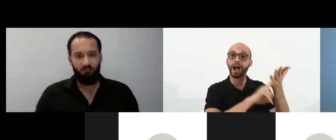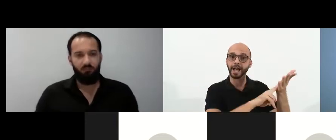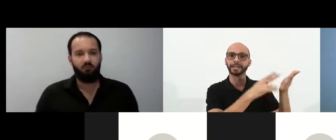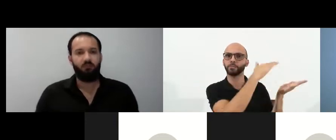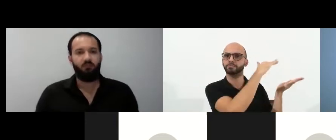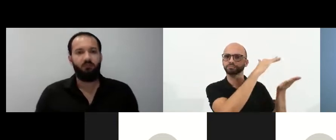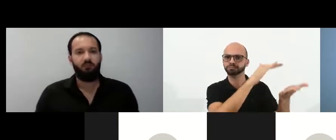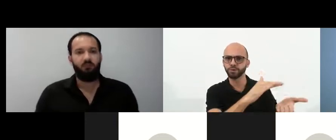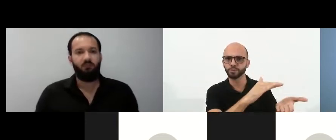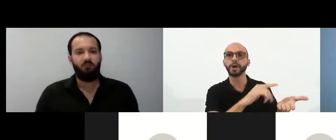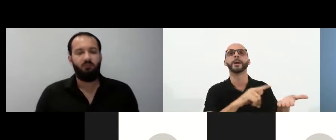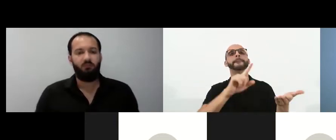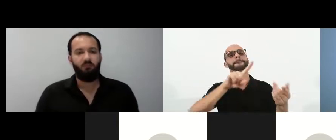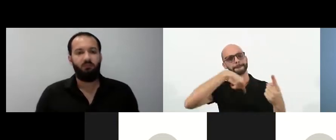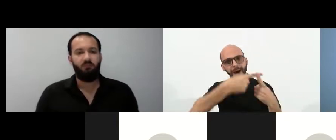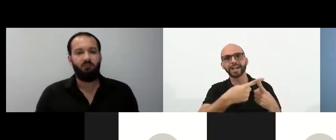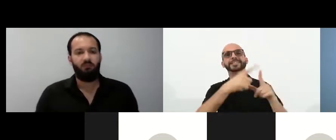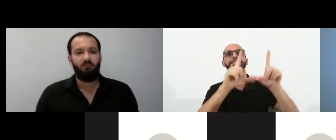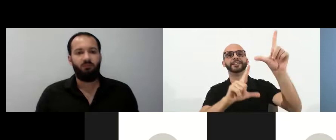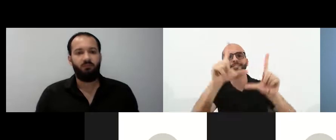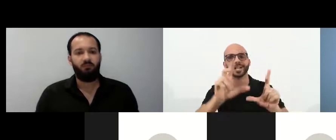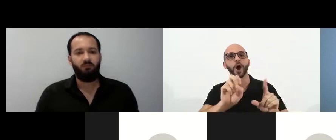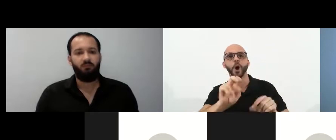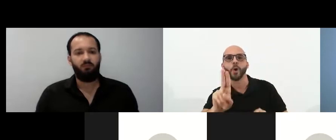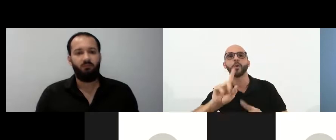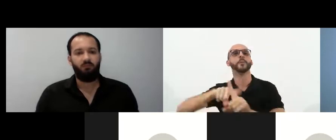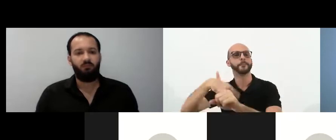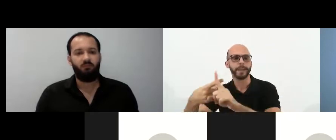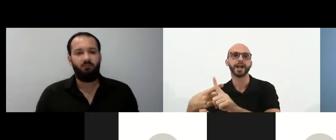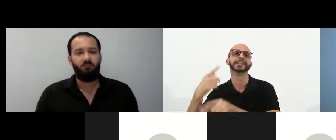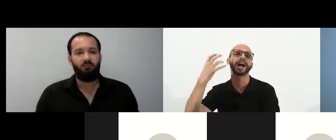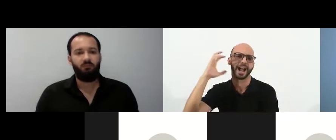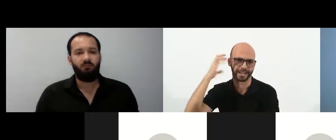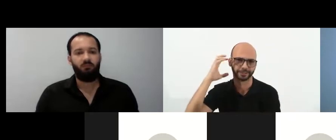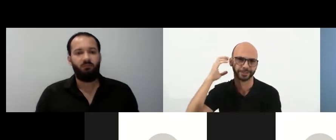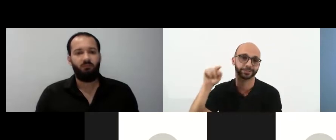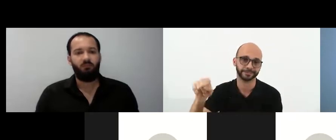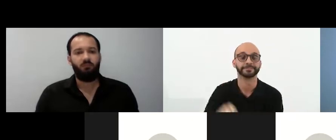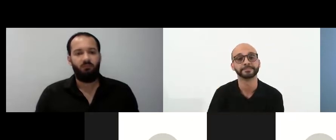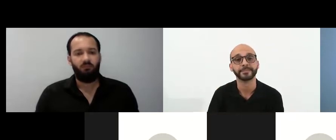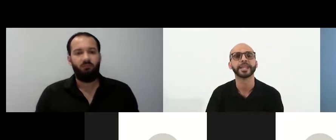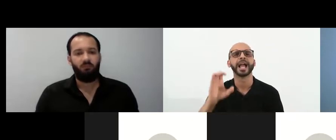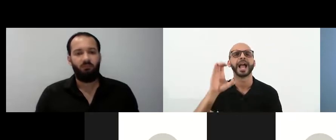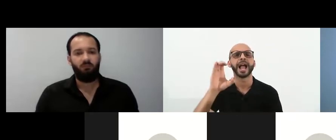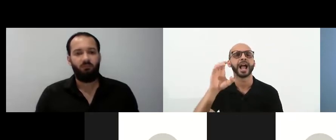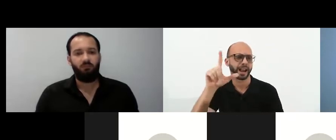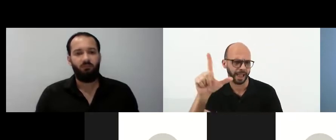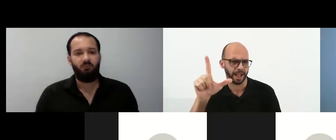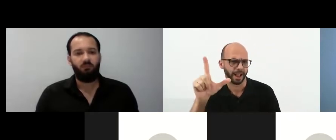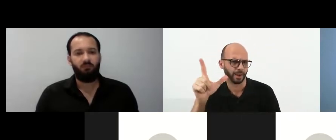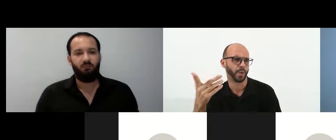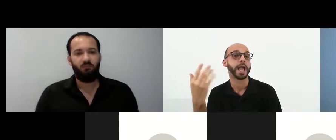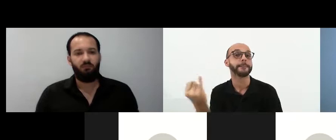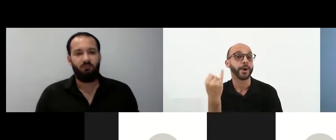das formas, então a primeira foi a carta, segunda foi a televisão e também o rádio.